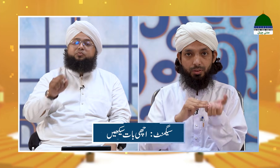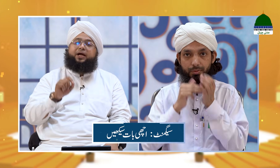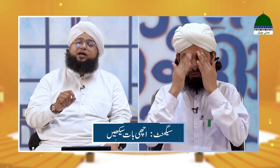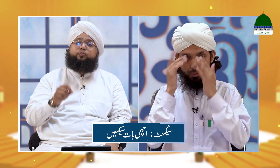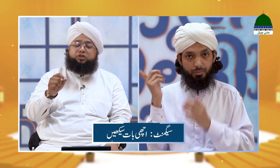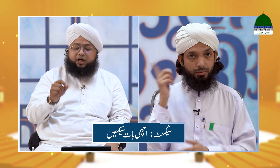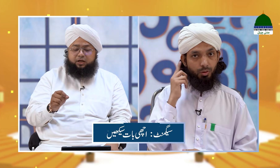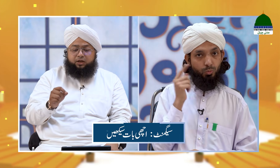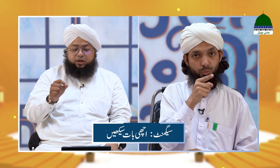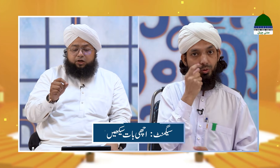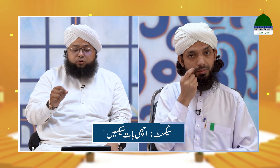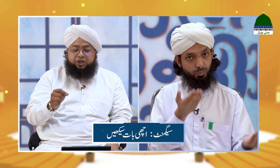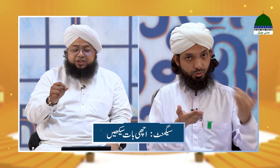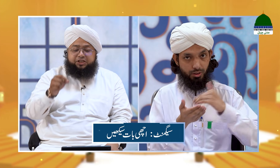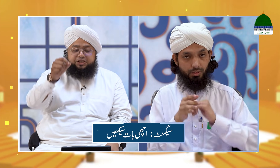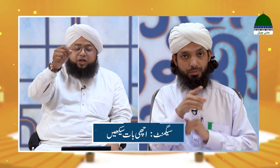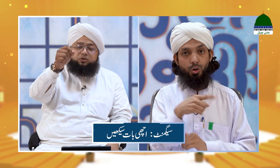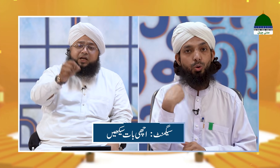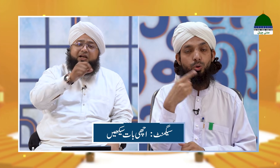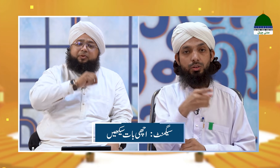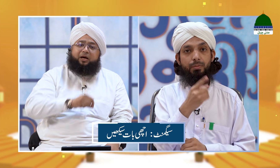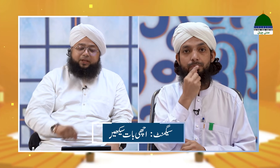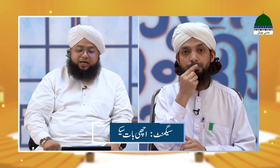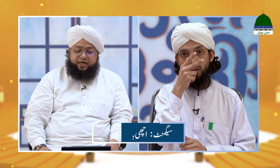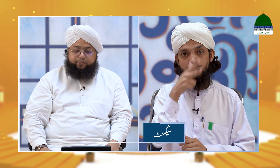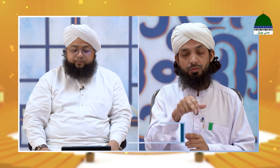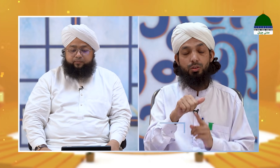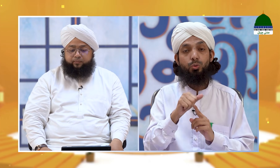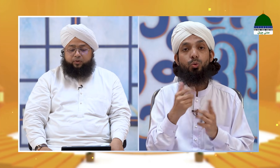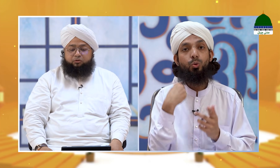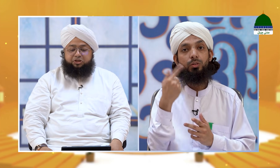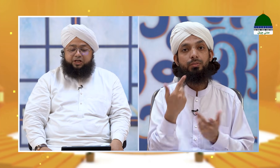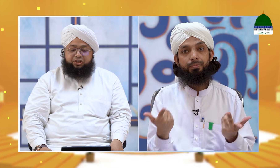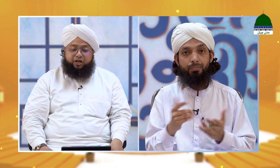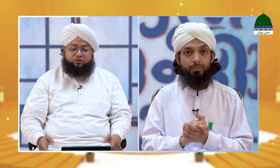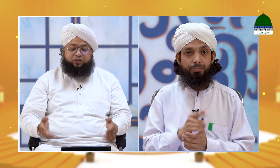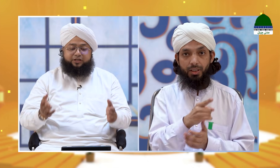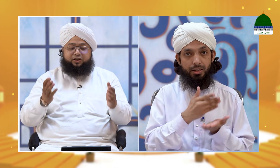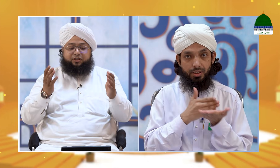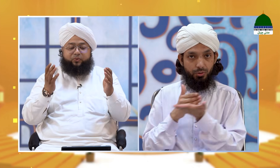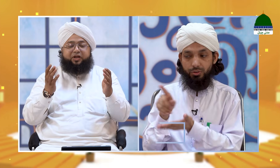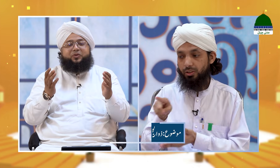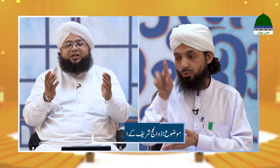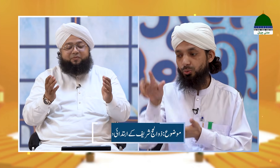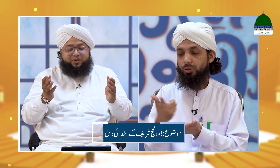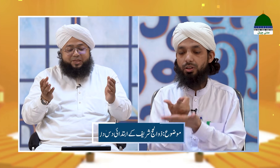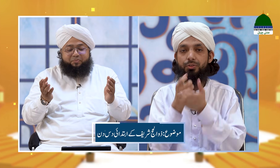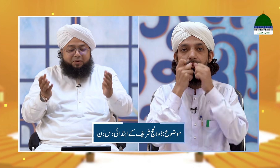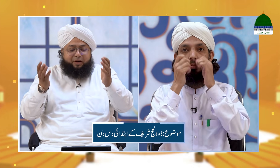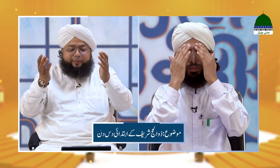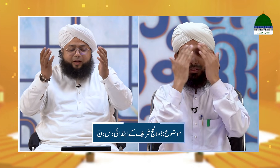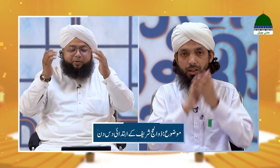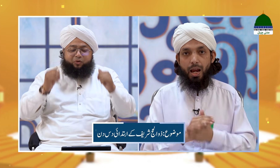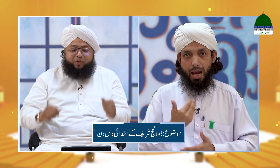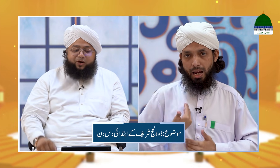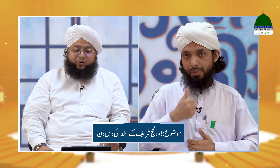نے اسے بلایا اور پوچھا کہ تجھے کس چیز نے روزہ رکھنے پر آمادہ کیا؟ اس نے عرض کی، یا رسول اللہ صلی اللہ علیہ وسلم، میرے